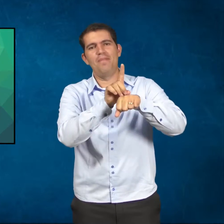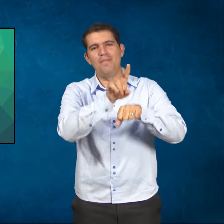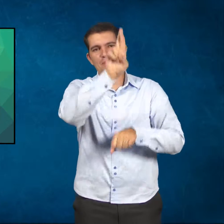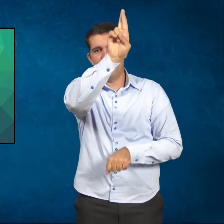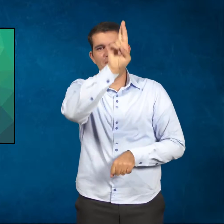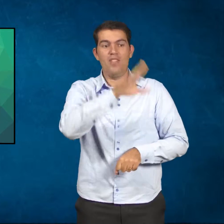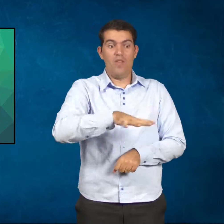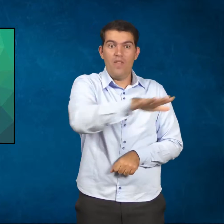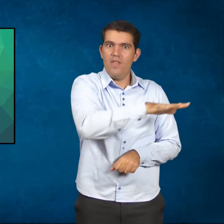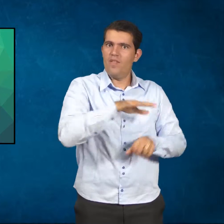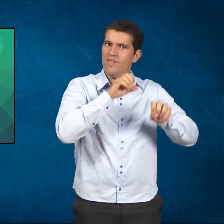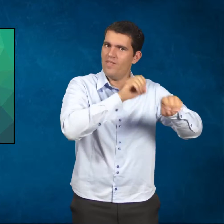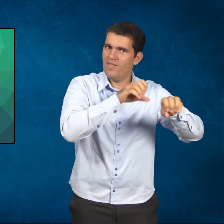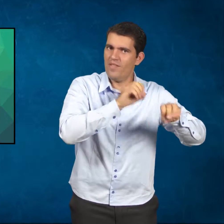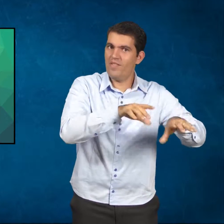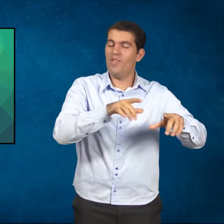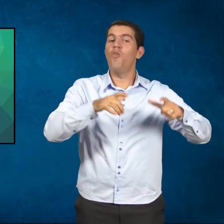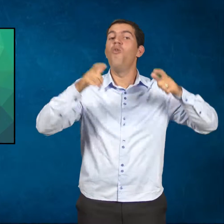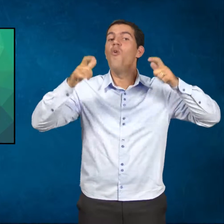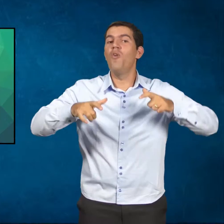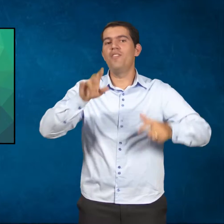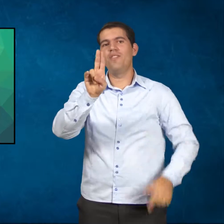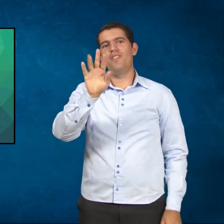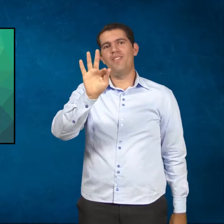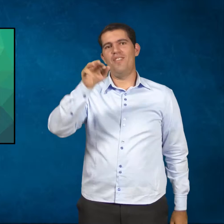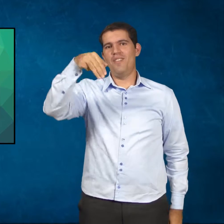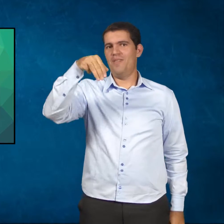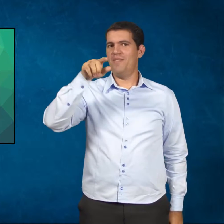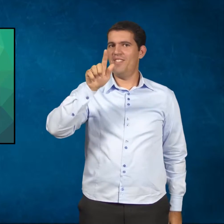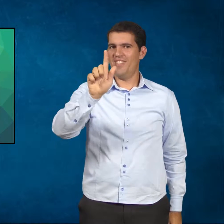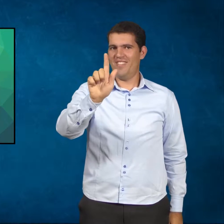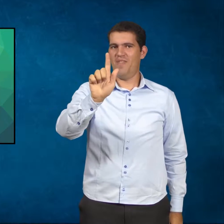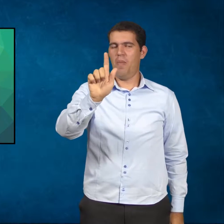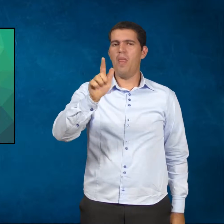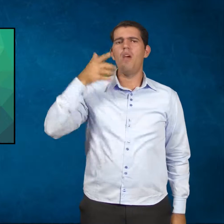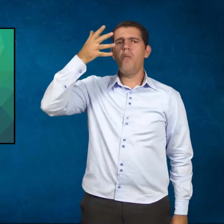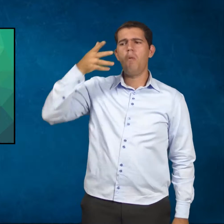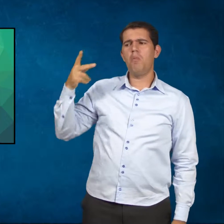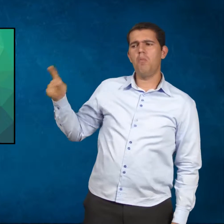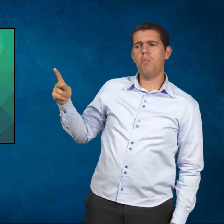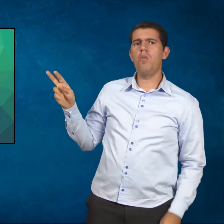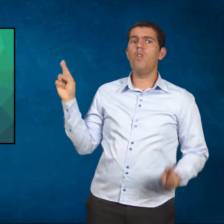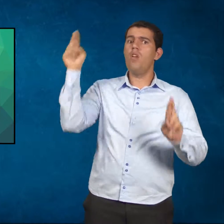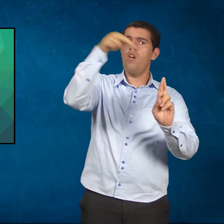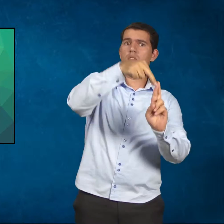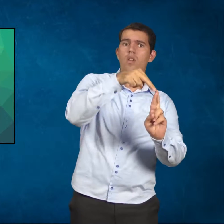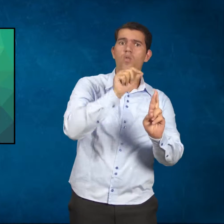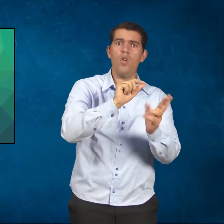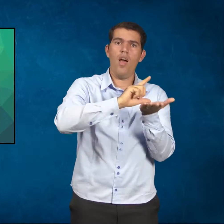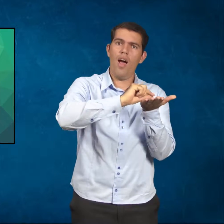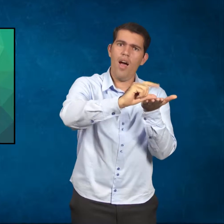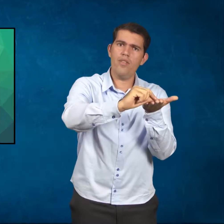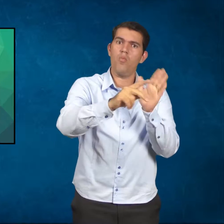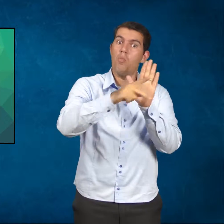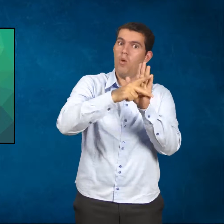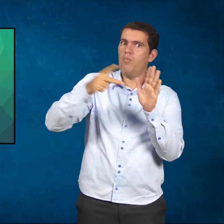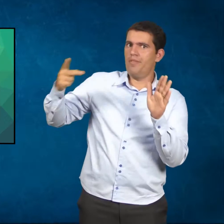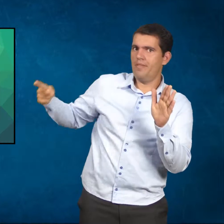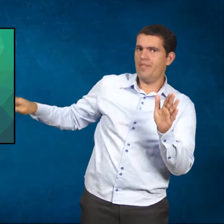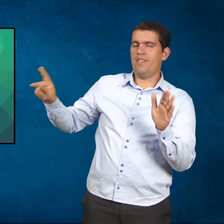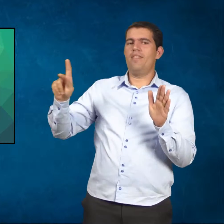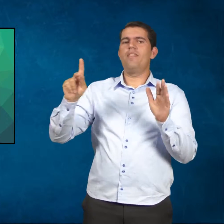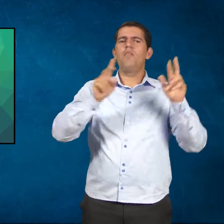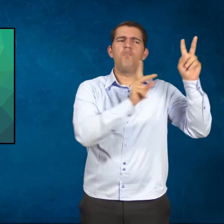doutorado em Educação pela Universidade Federal de Minas Gerais. A palestra dele faz referência ao artigo de sua